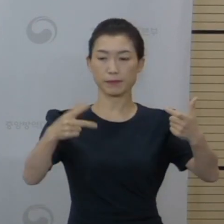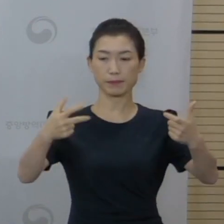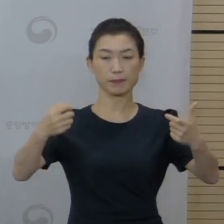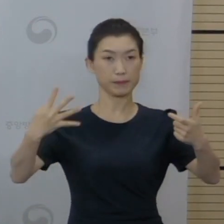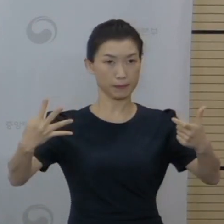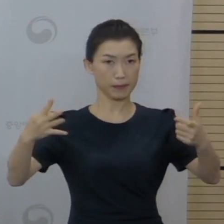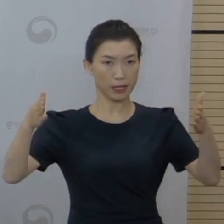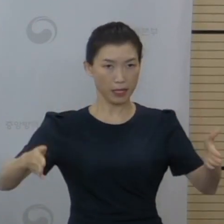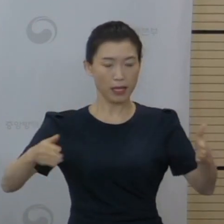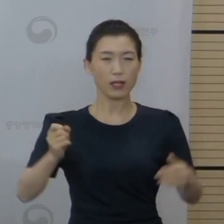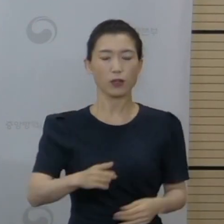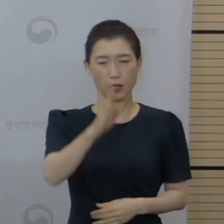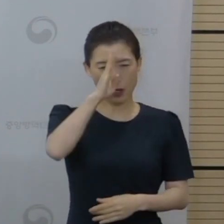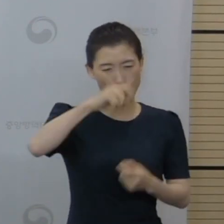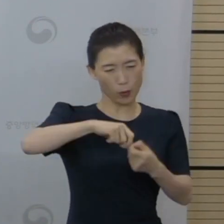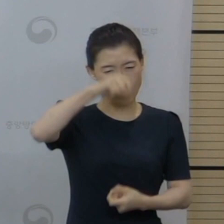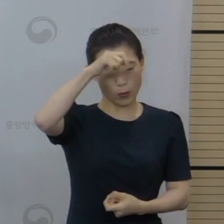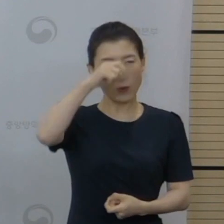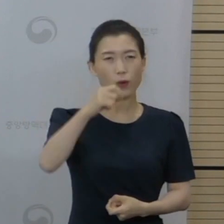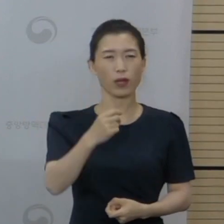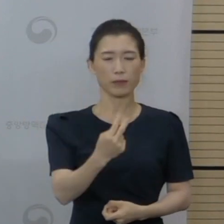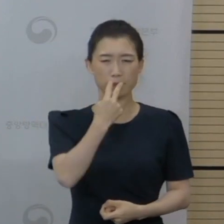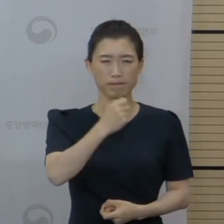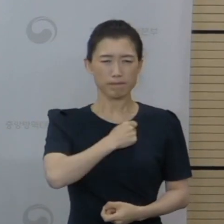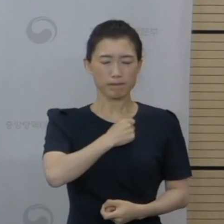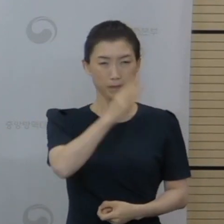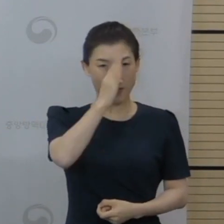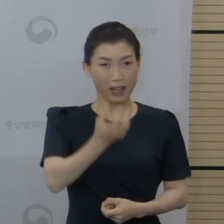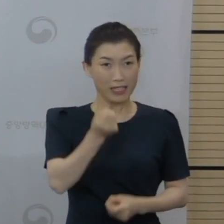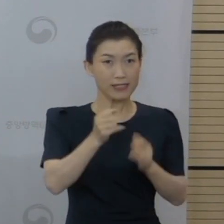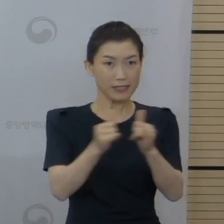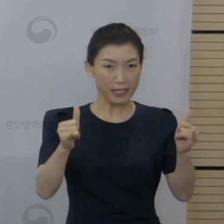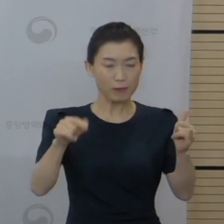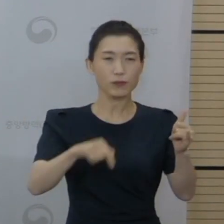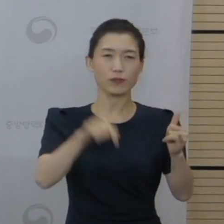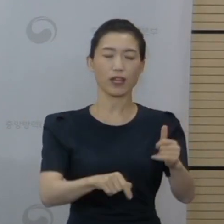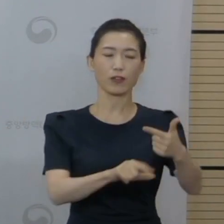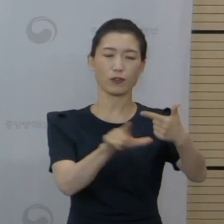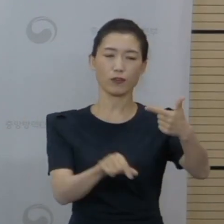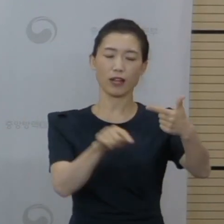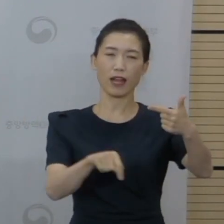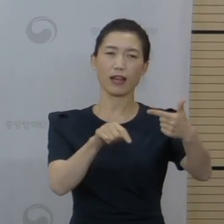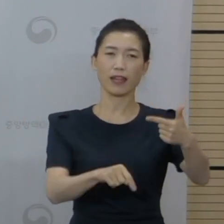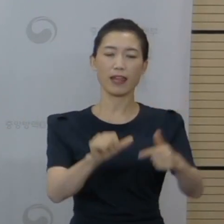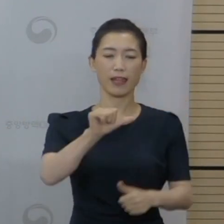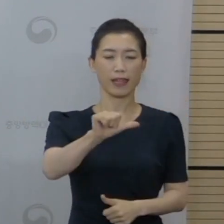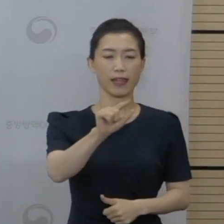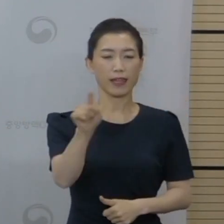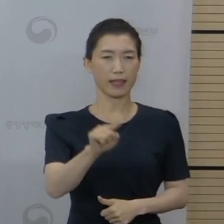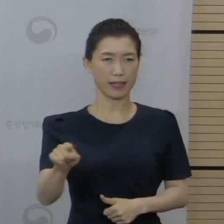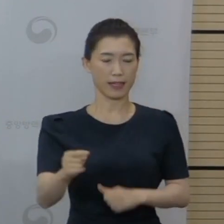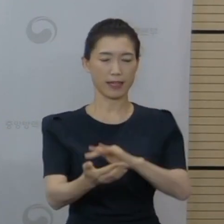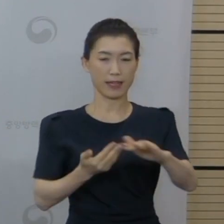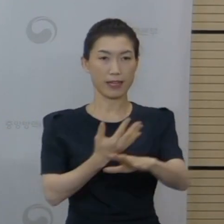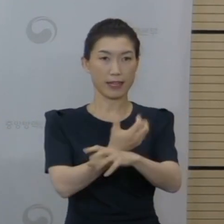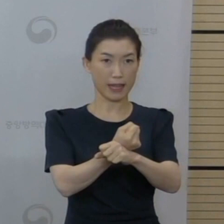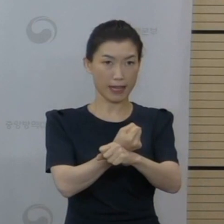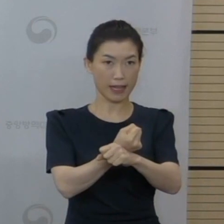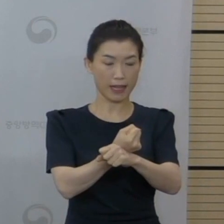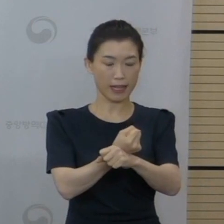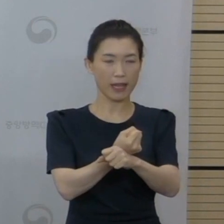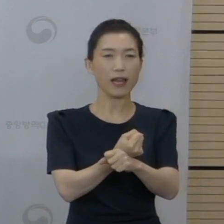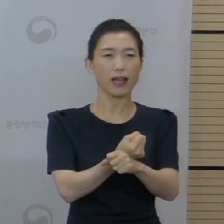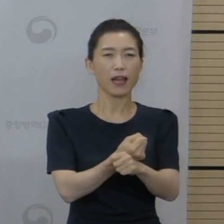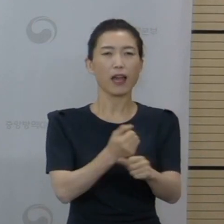연령층과 만성중증호흡기 질환자 중에 6월달 아스트라제네카 사전 예약자 중 백신 접종을